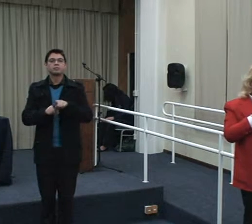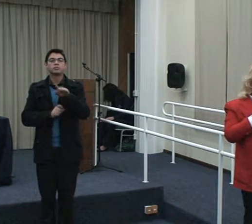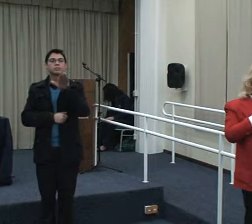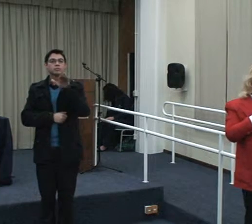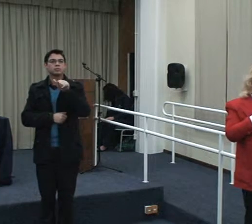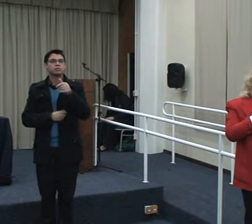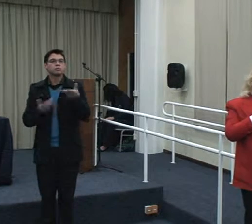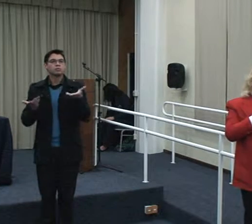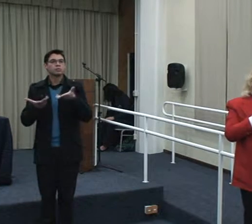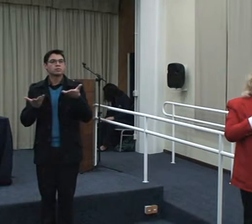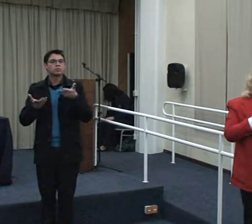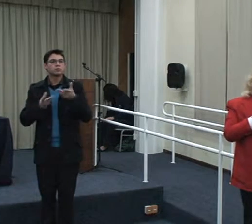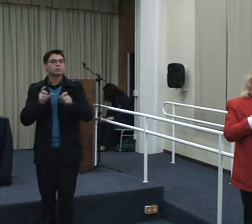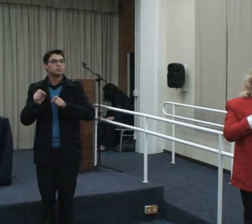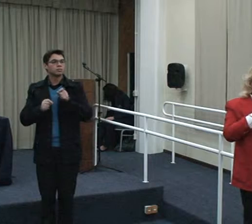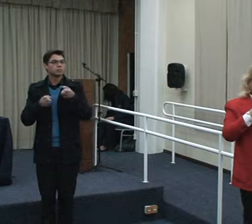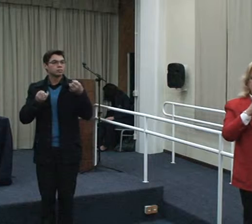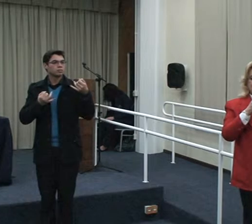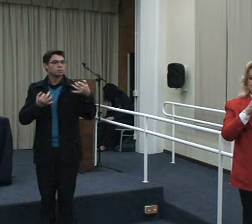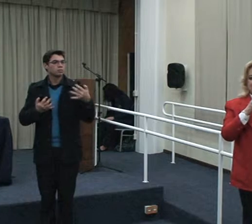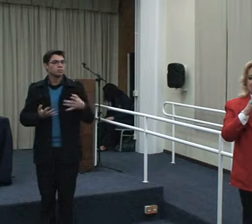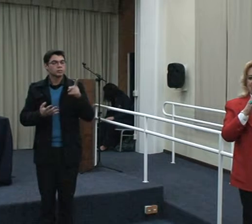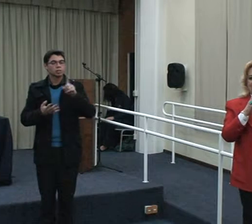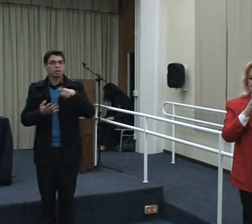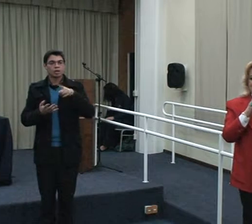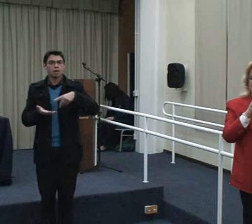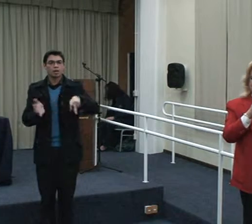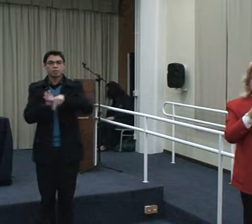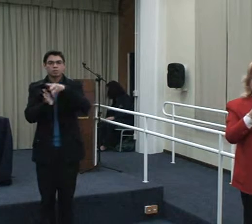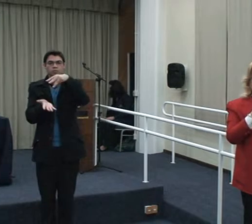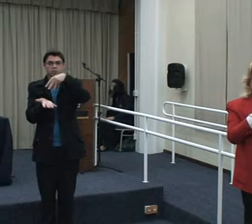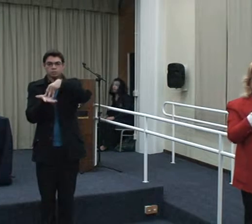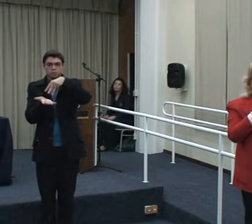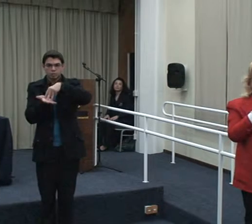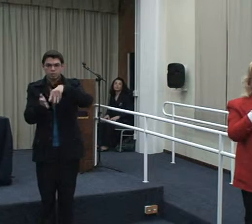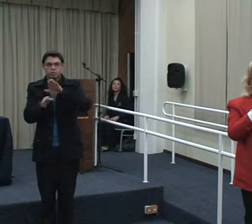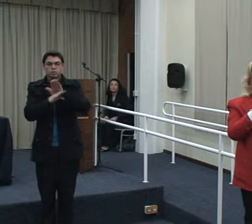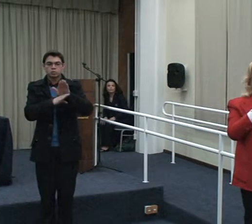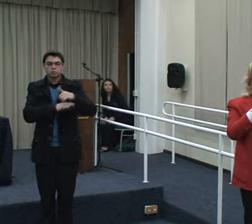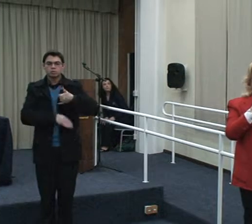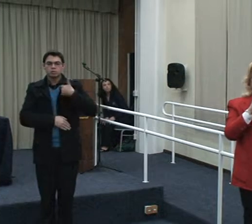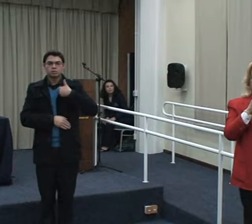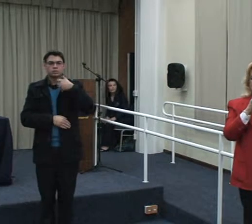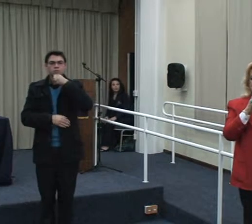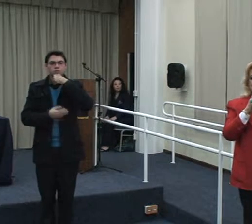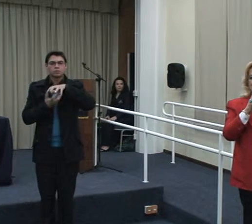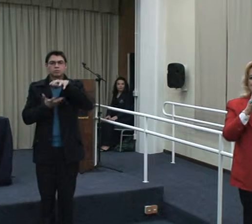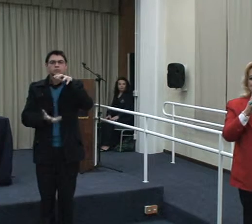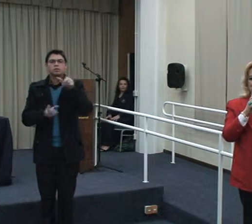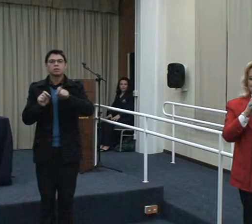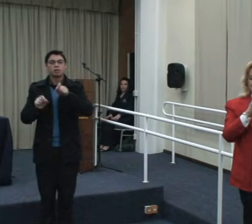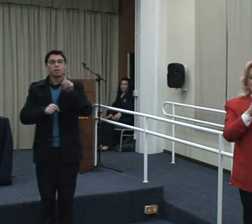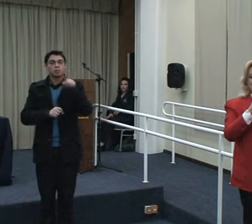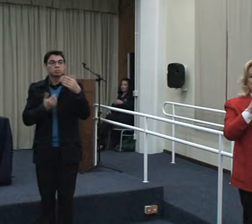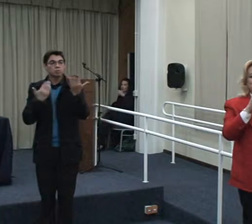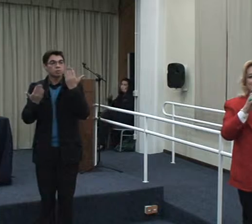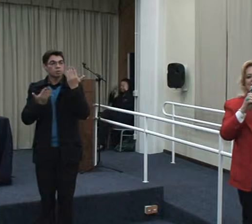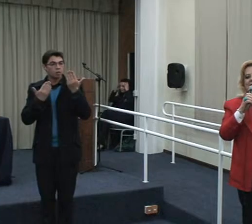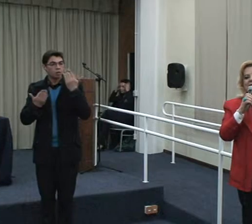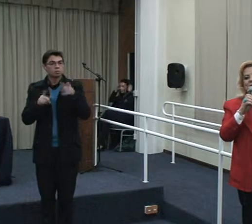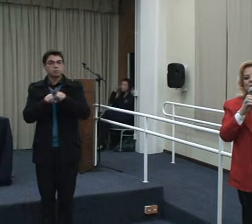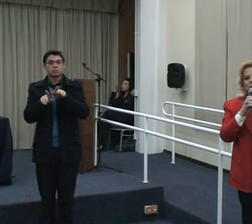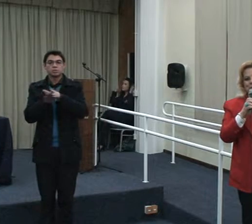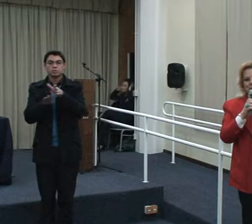chamar agora para falar sobre a sustentabilidade e a terceira idade o psicólogo, consultor,